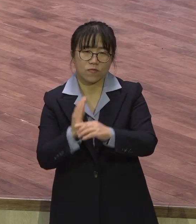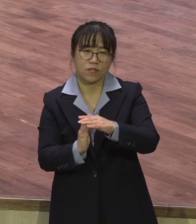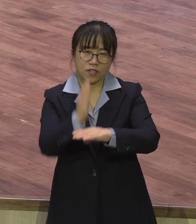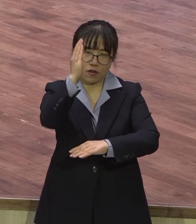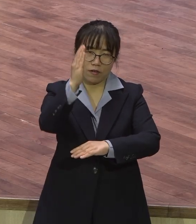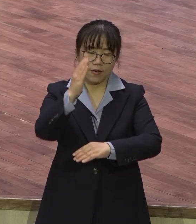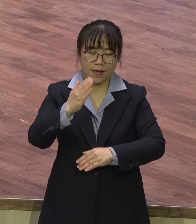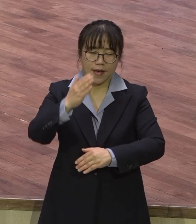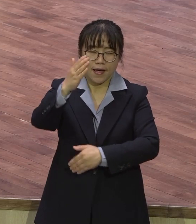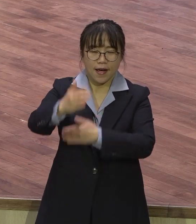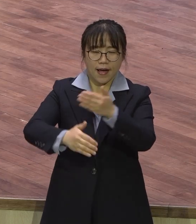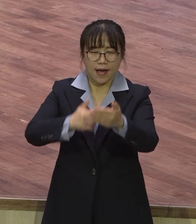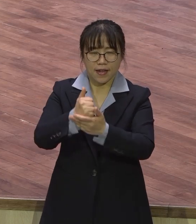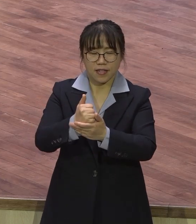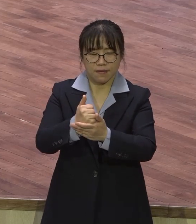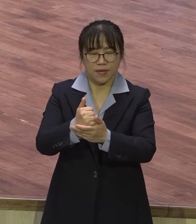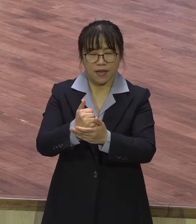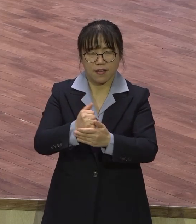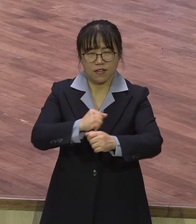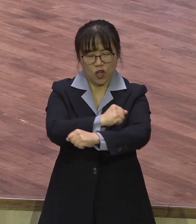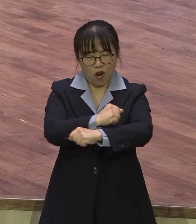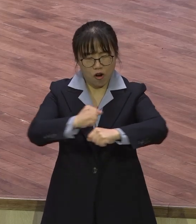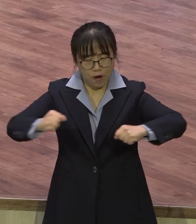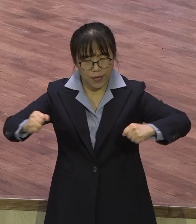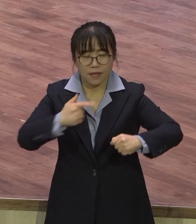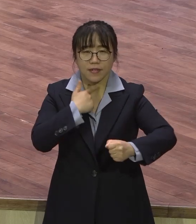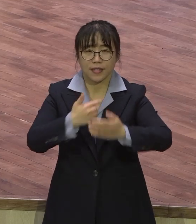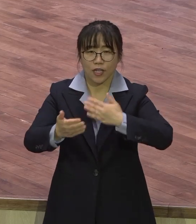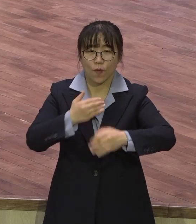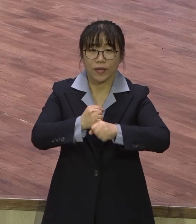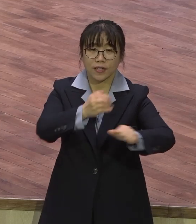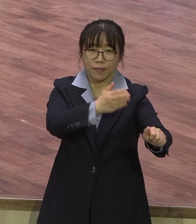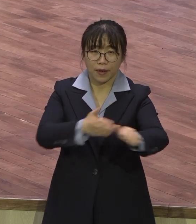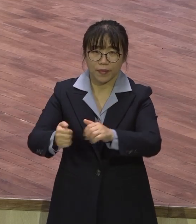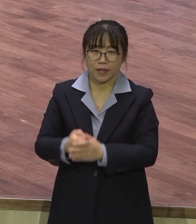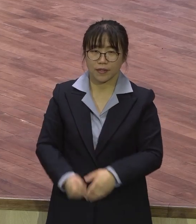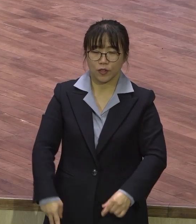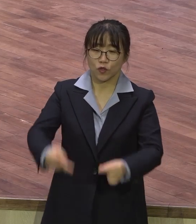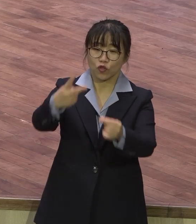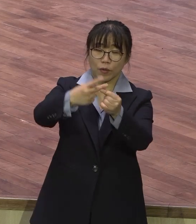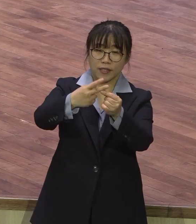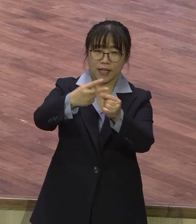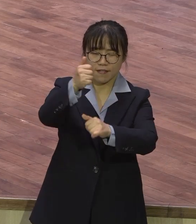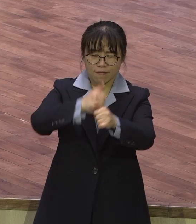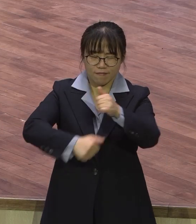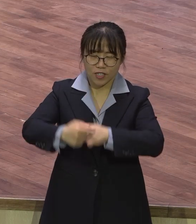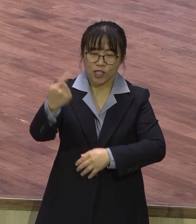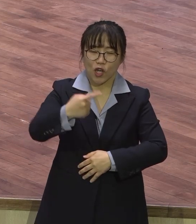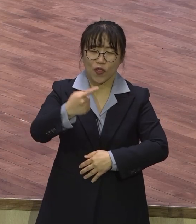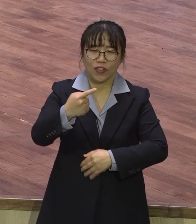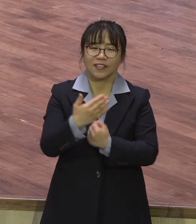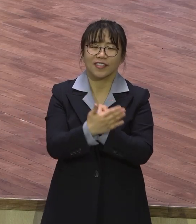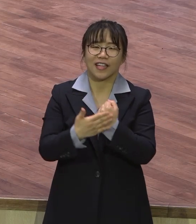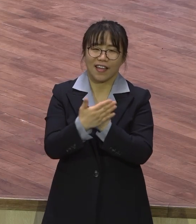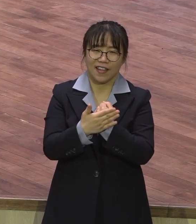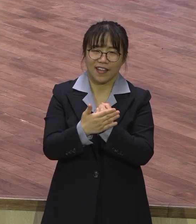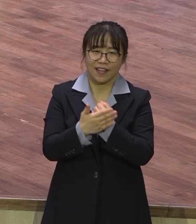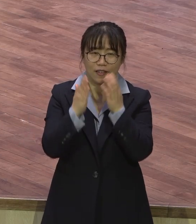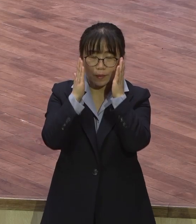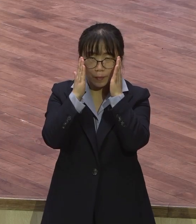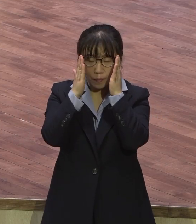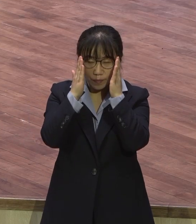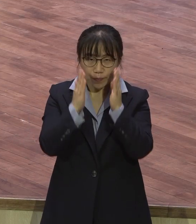스케일을 체험하는 새로운 시작이 되기를 제문으로 축복합니다 두 번째로 천대의 은혜입니다 4절로 6절로